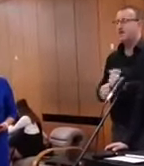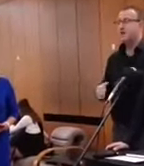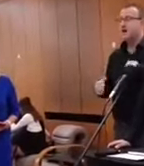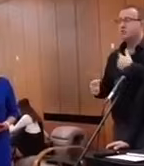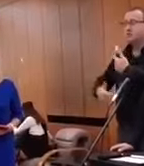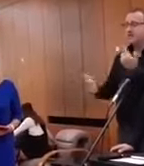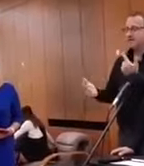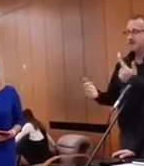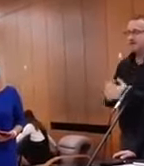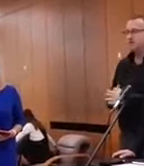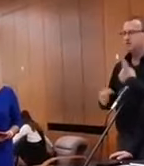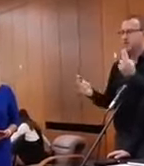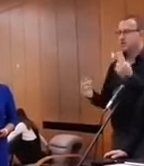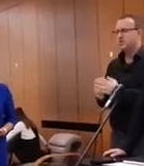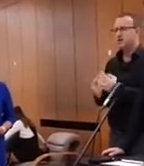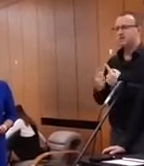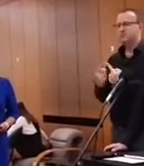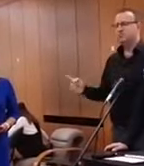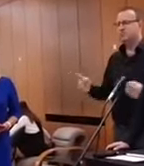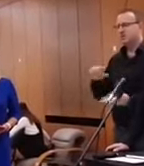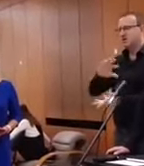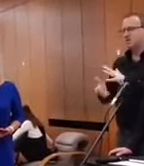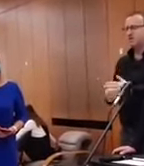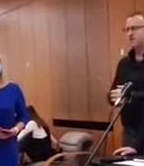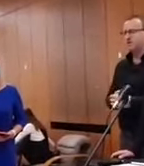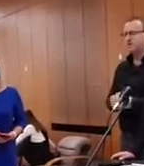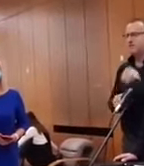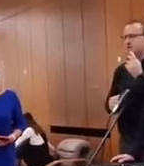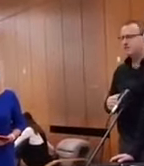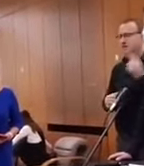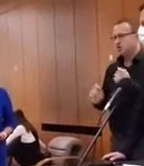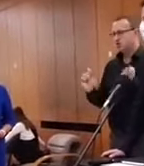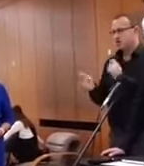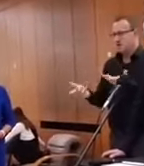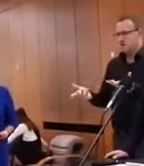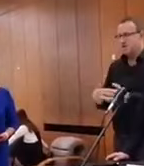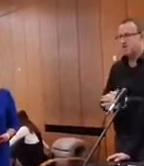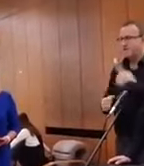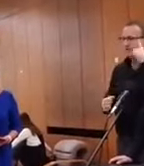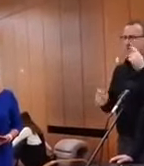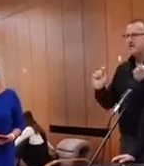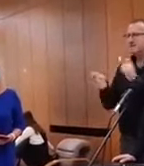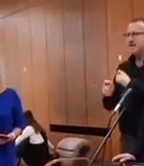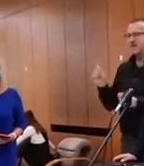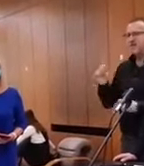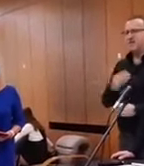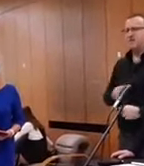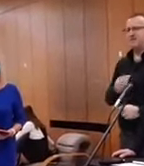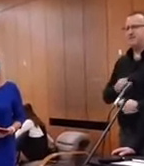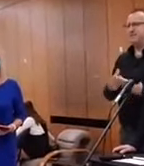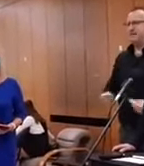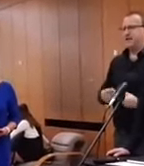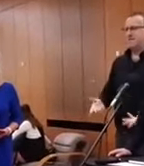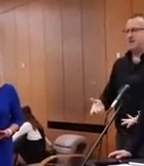že samozrejme akákoľvek reforma, keď prináša zmeny, vieme, že zmena nie je príjemná,